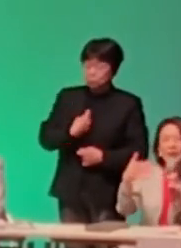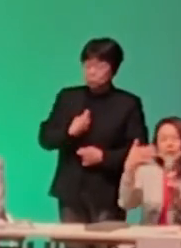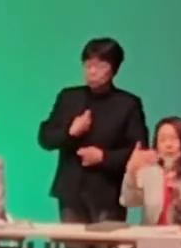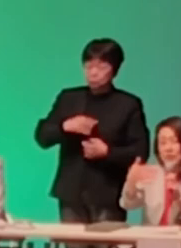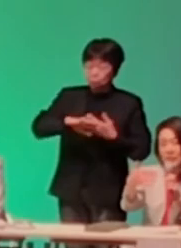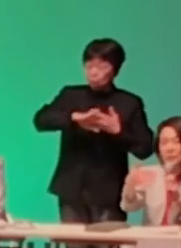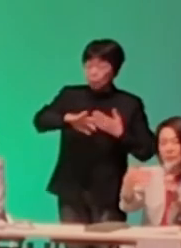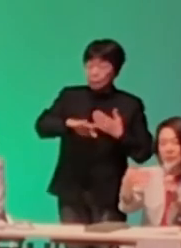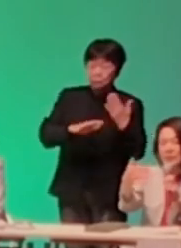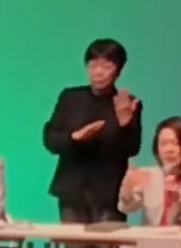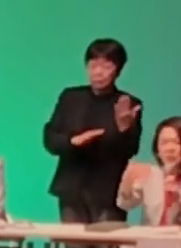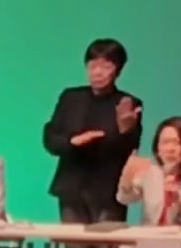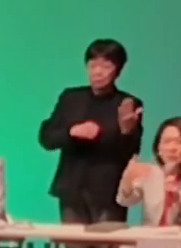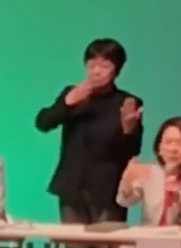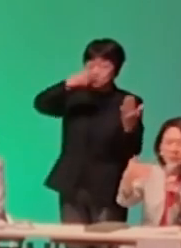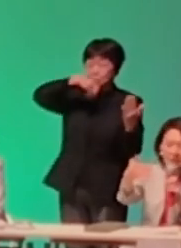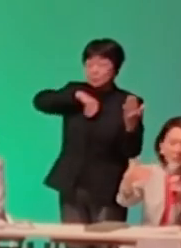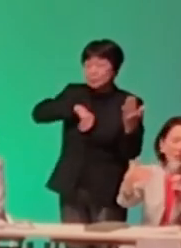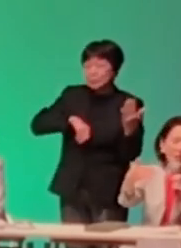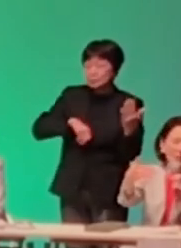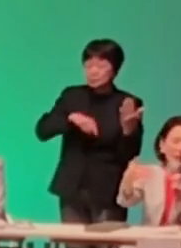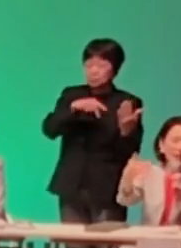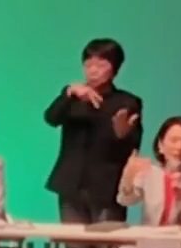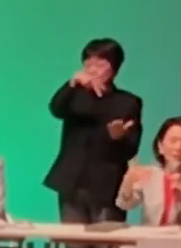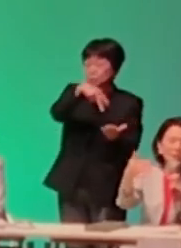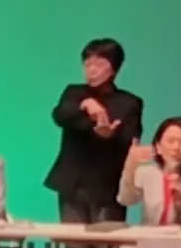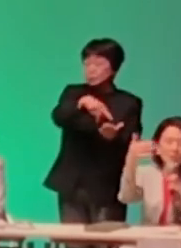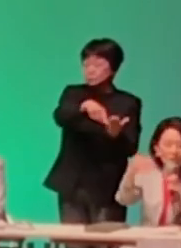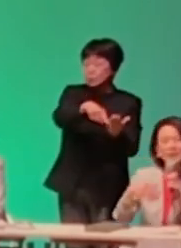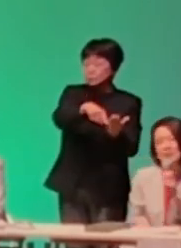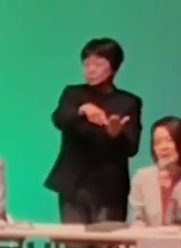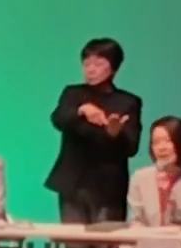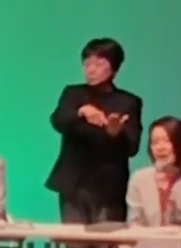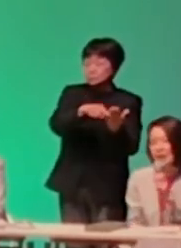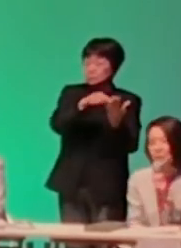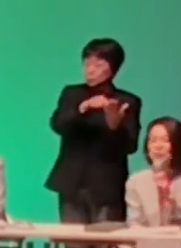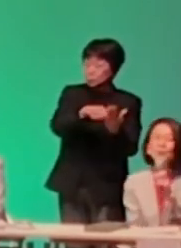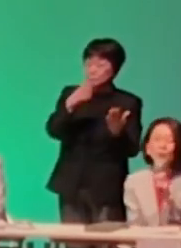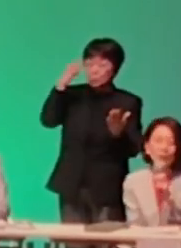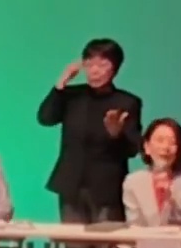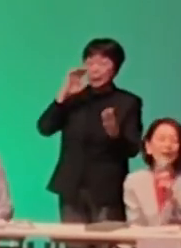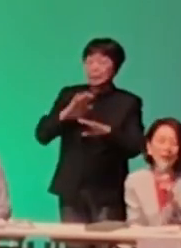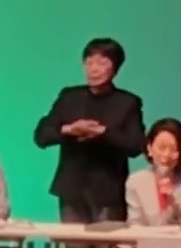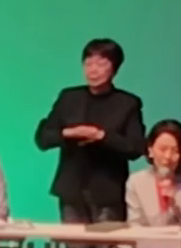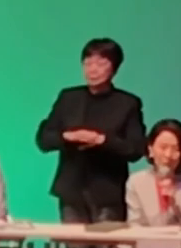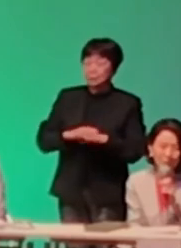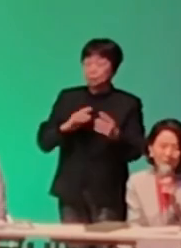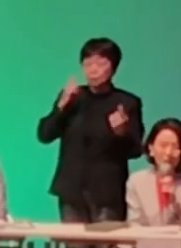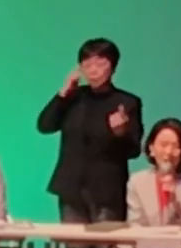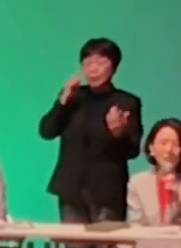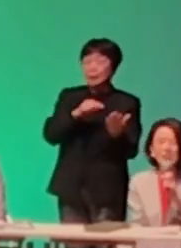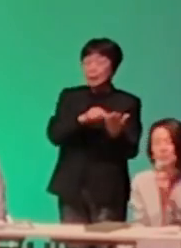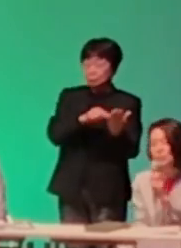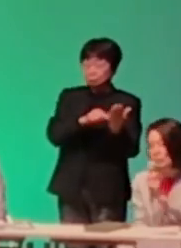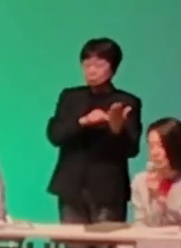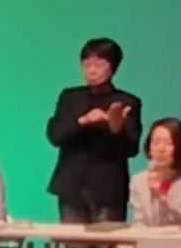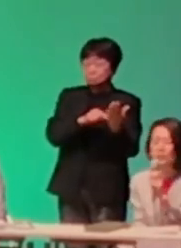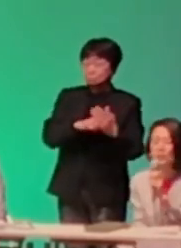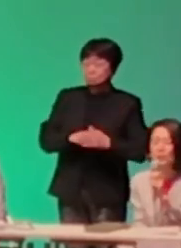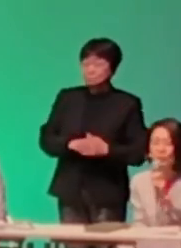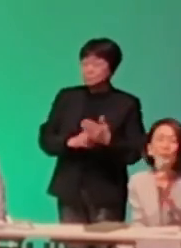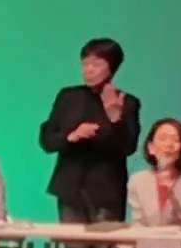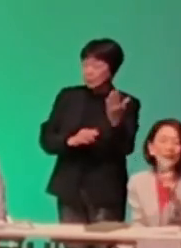は違う誰かと向き合うときに一度その人の立場になって、その人の視点に立って物事を考えよう、そ